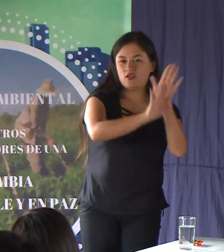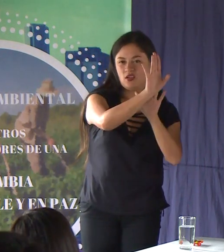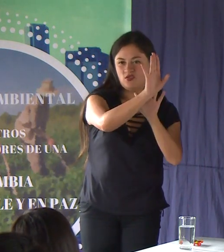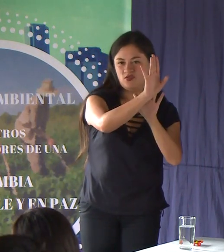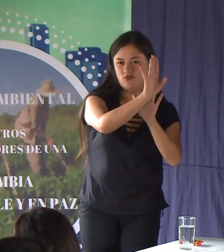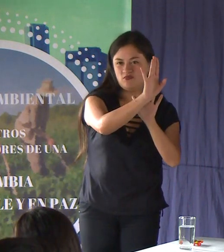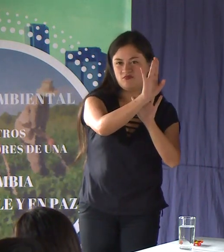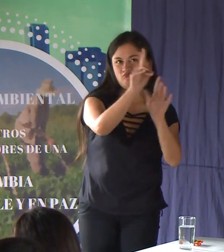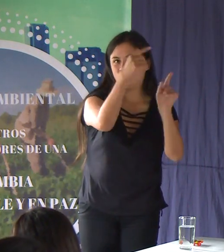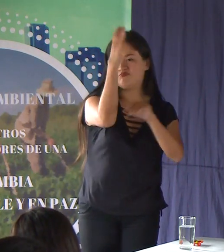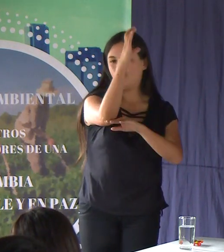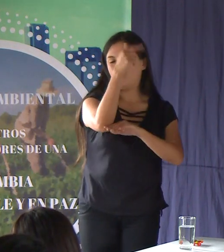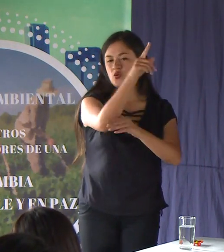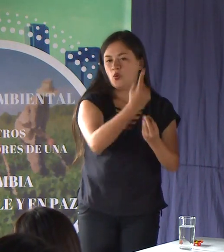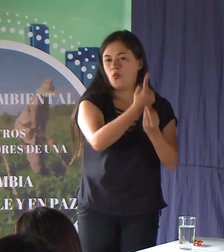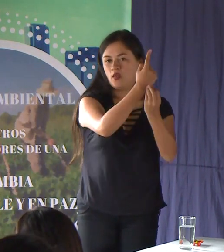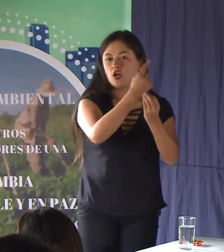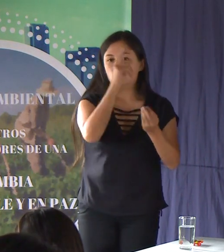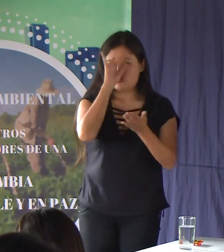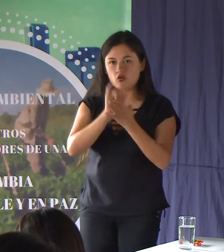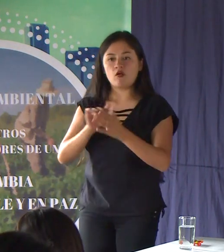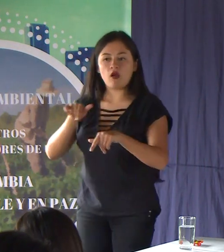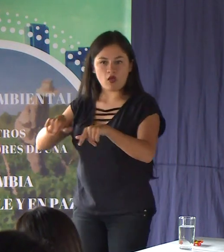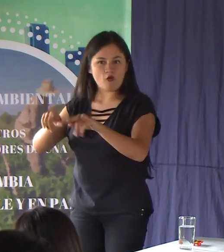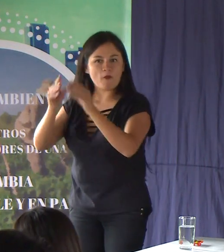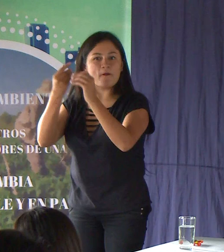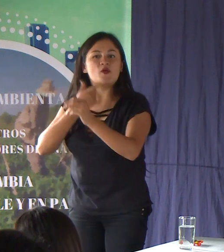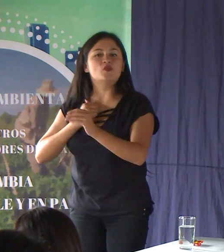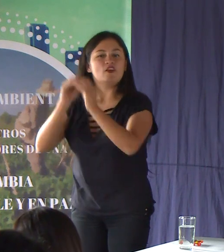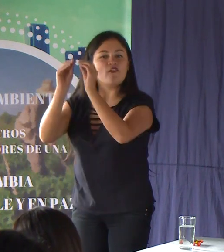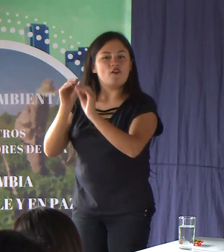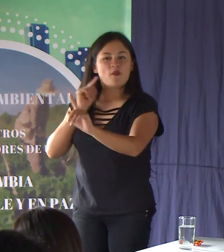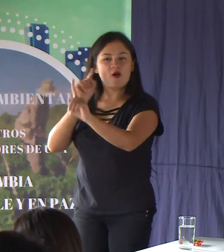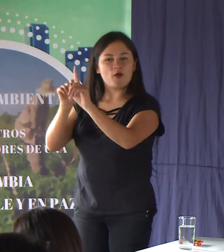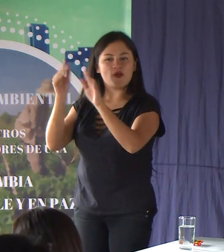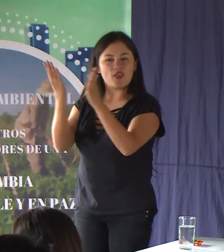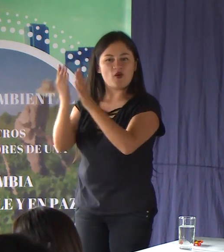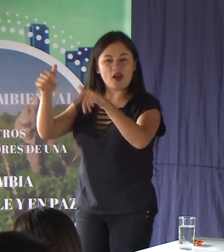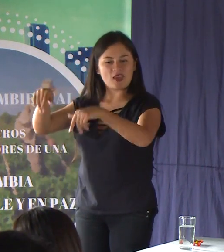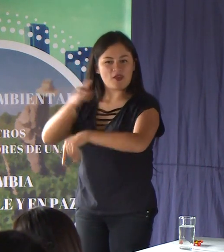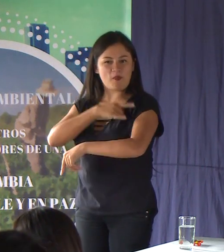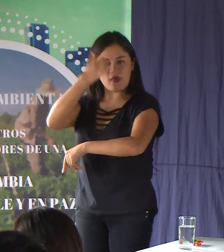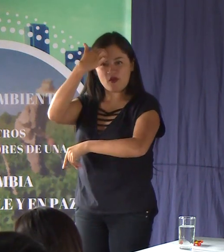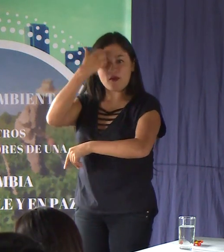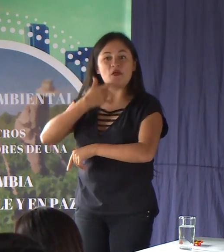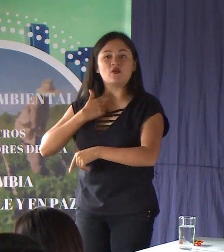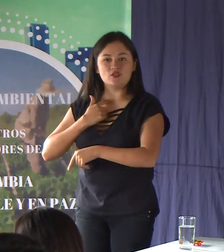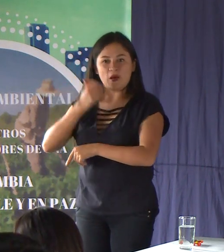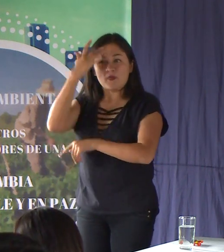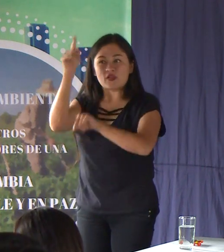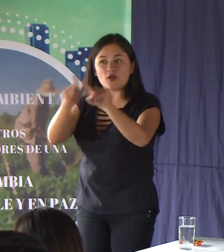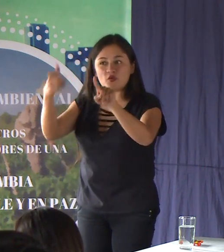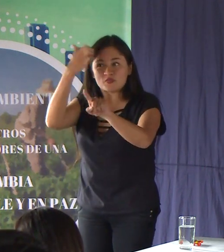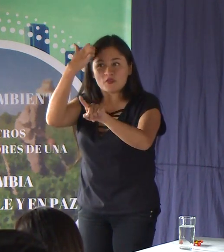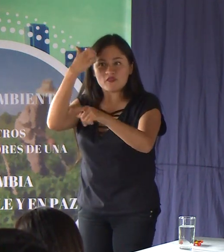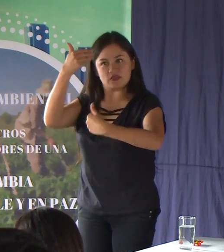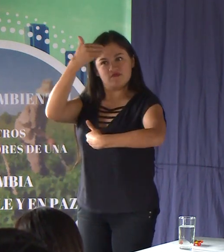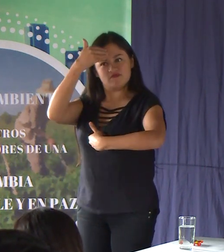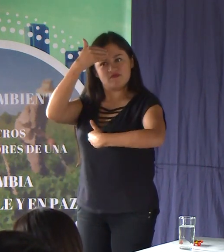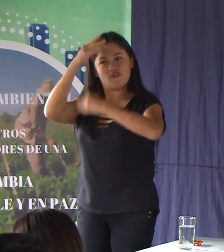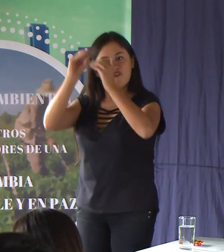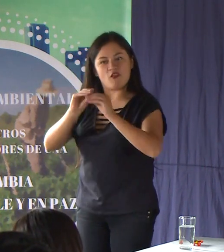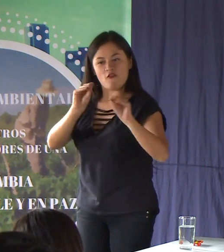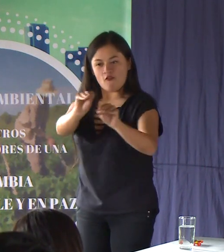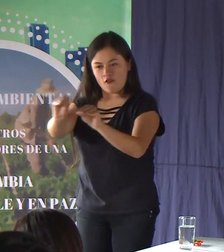mucho en la formación que da la pedagógica porque soy egresada de acá y sé que muchos profes aquí están haciendo un esfuerzo